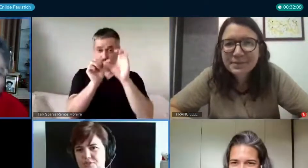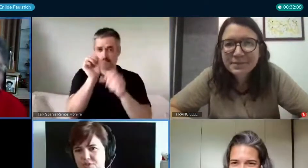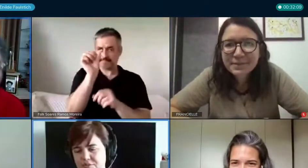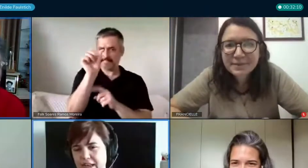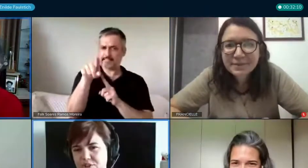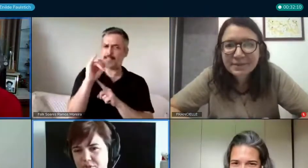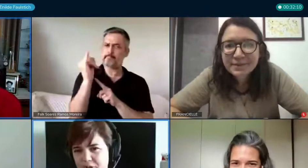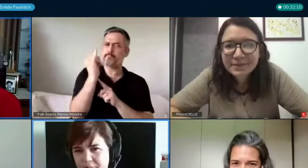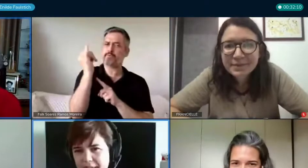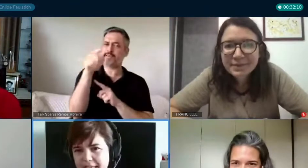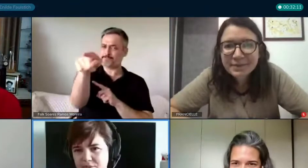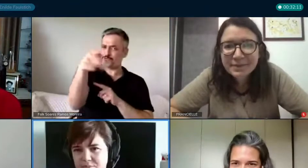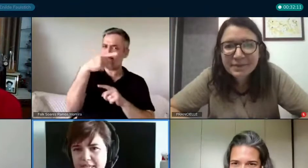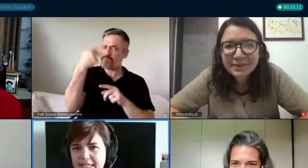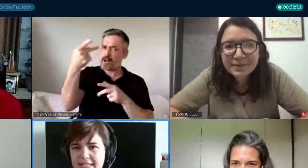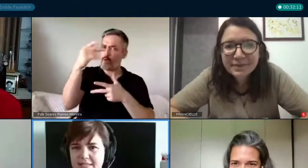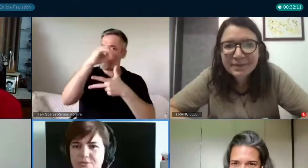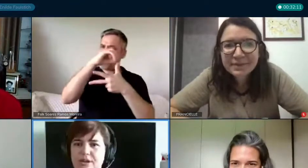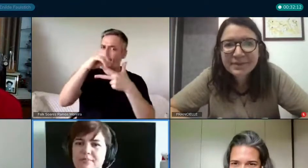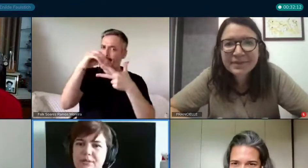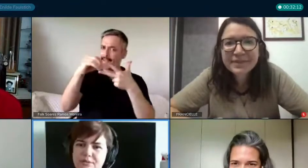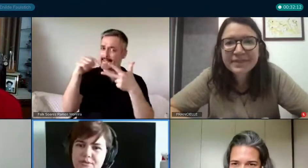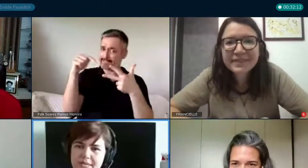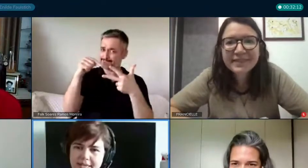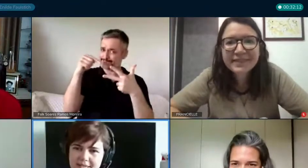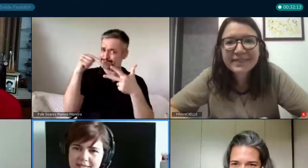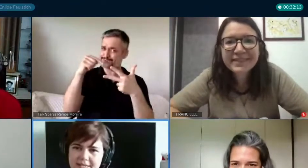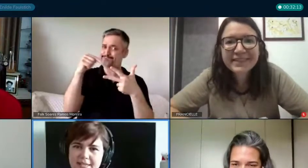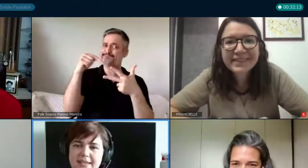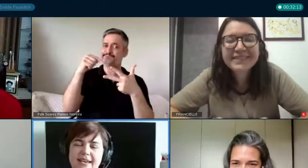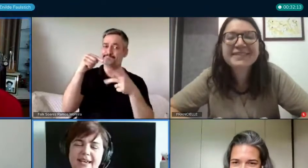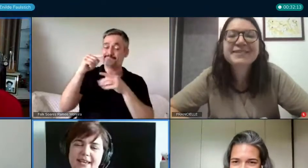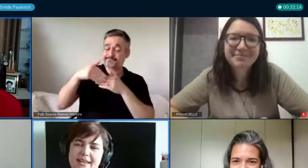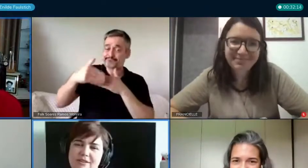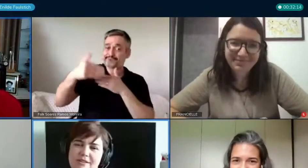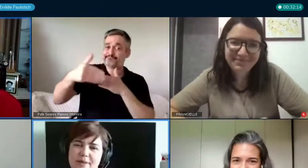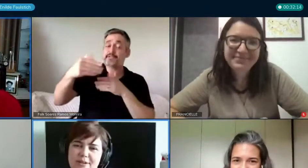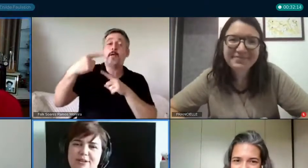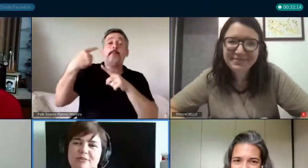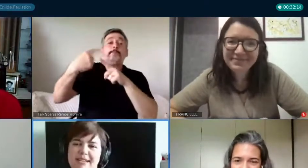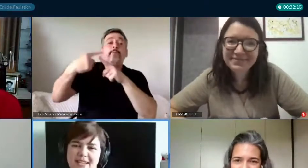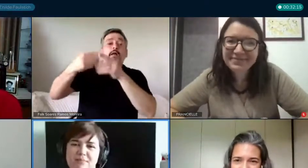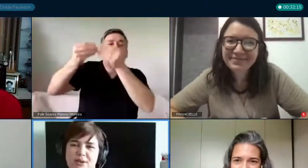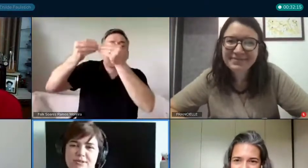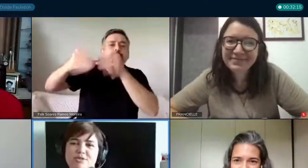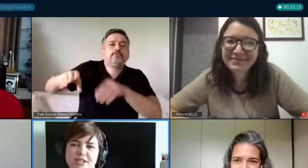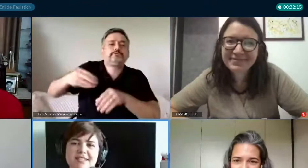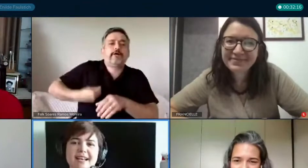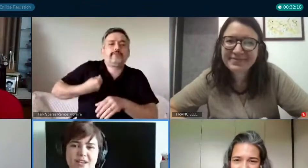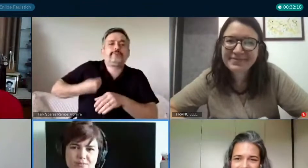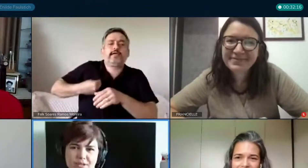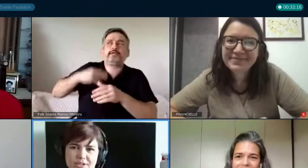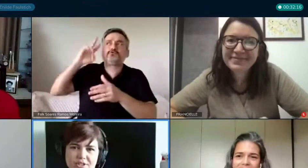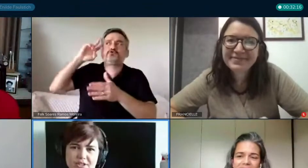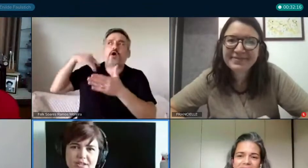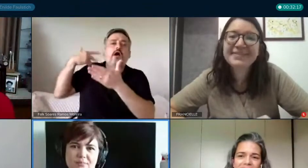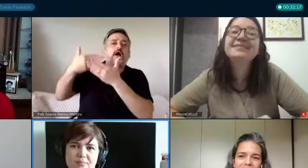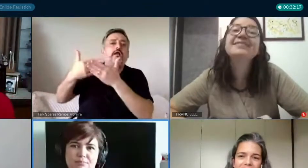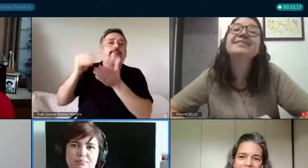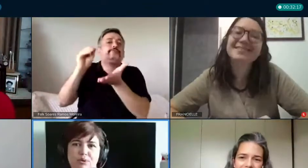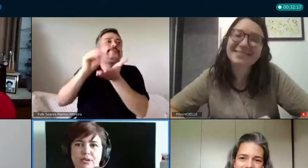Ed, só falar de uma forma bem resumida a questão do capítulo 6, eu espero que o Enem possa utilizar